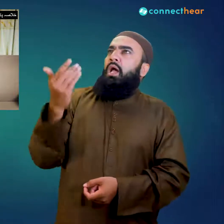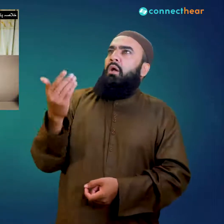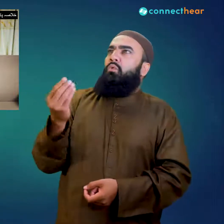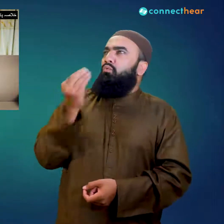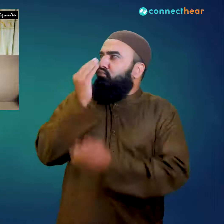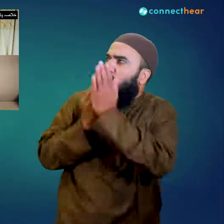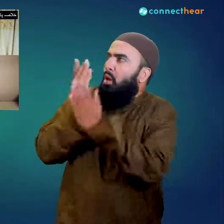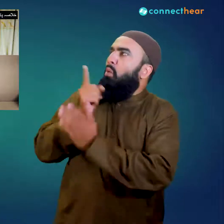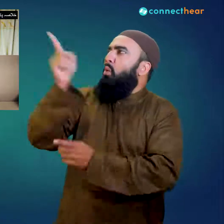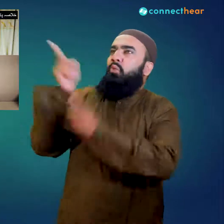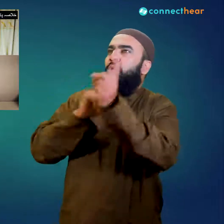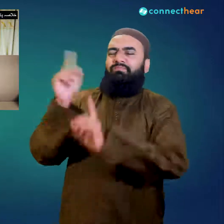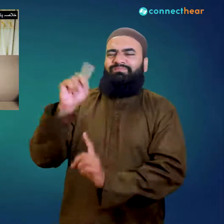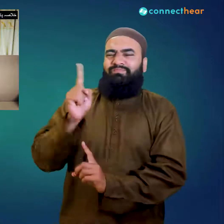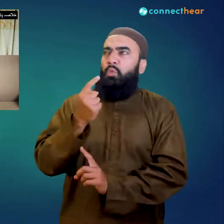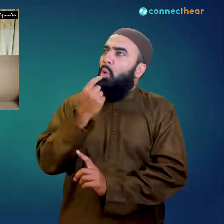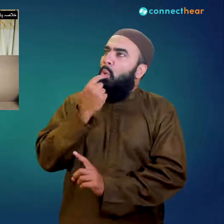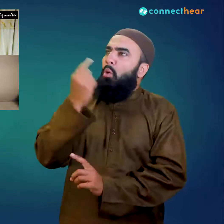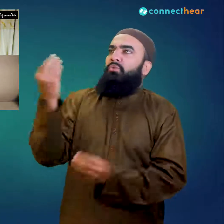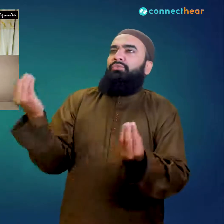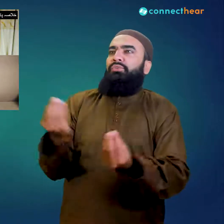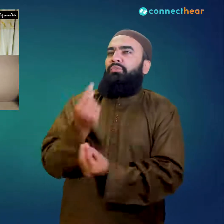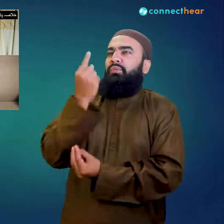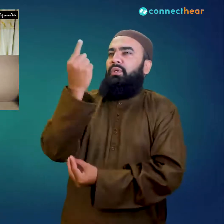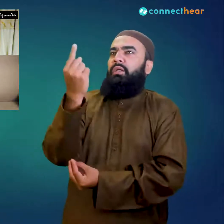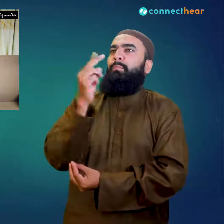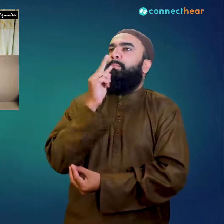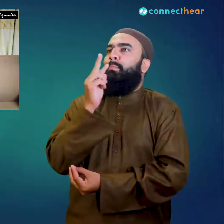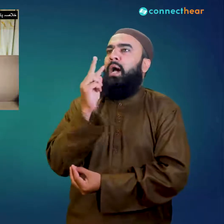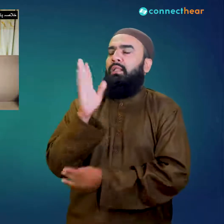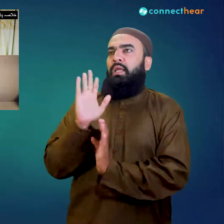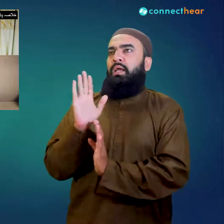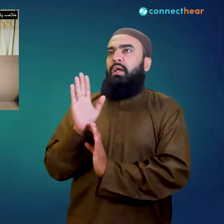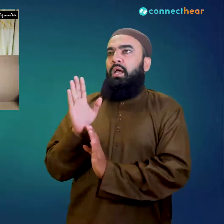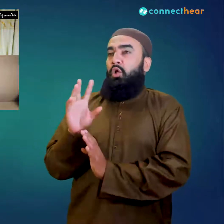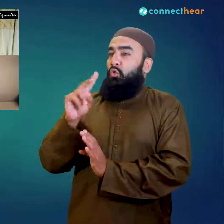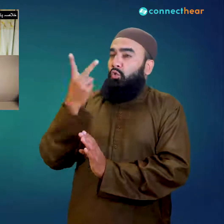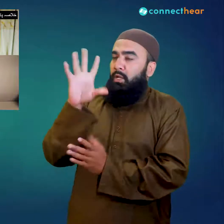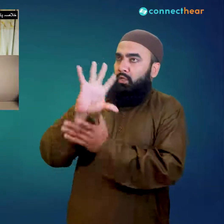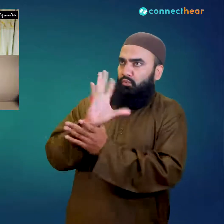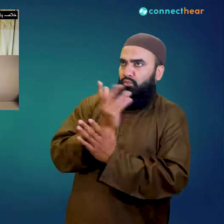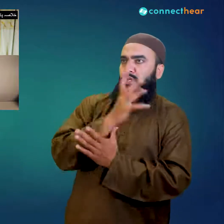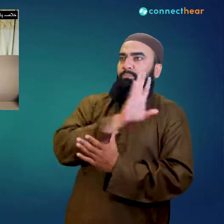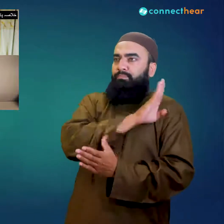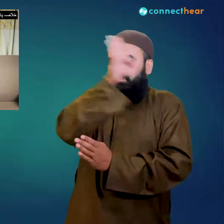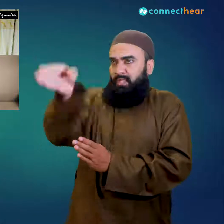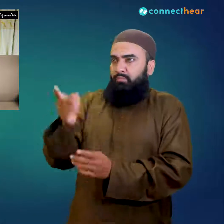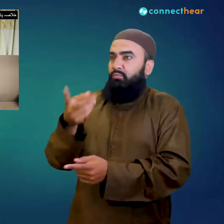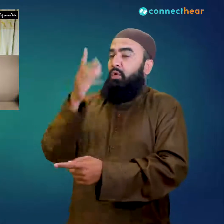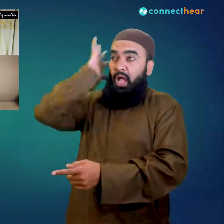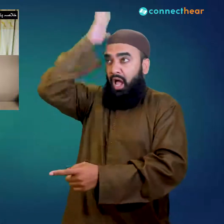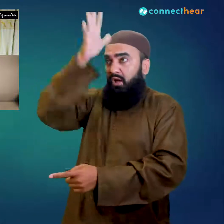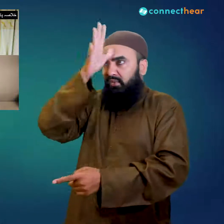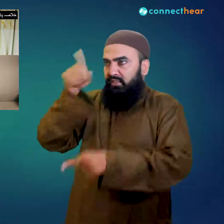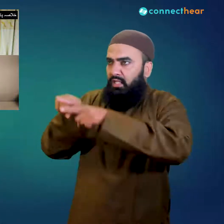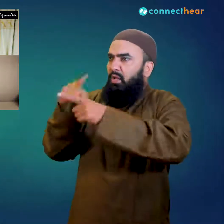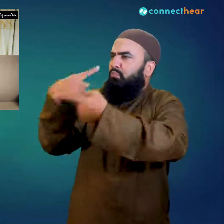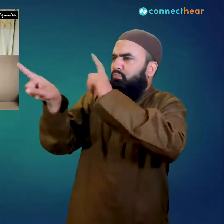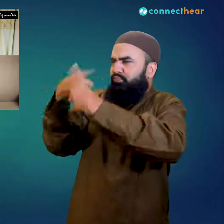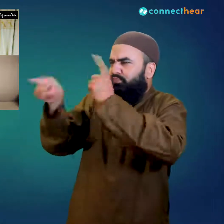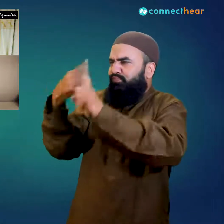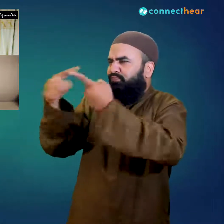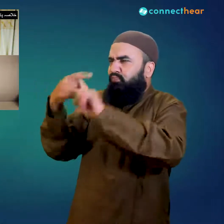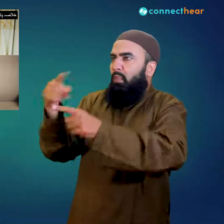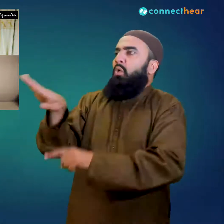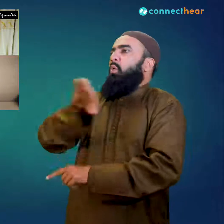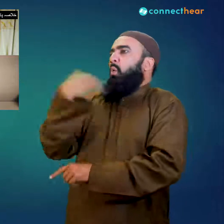ہوں، حق کی سربلندی کے لیے، اللہ کے کلمے کی سربلندی کے لیے ہم وہاں لڑیں، اپنی جان دیں، پھر ہمیں